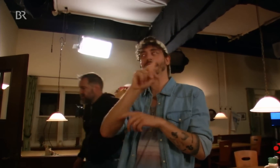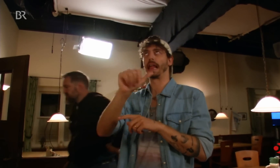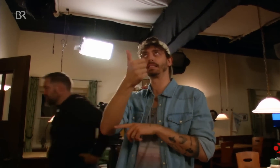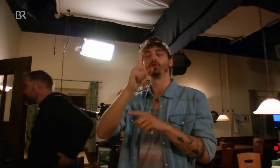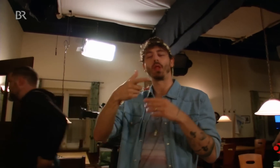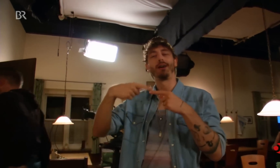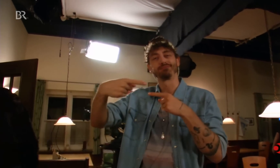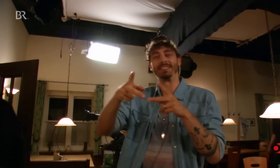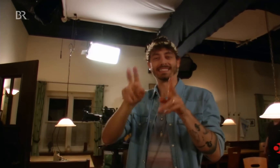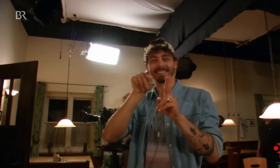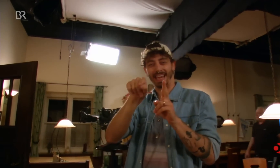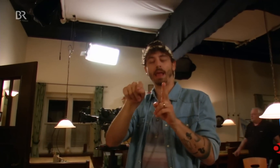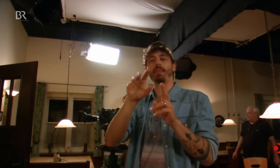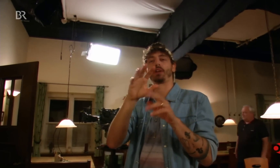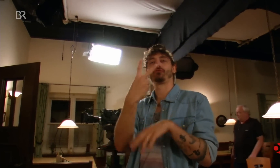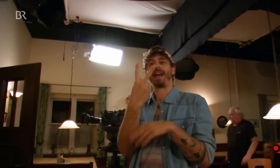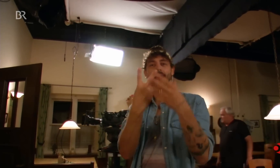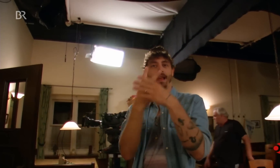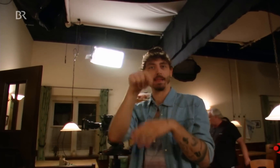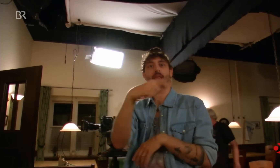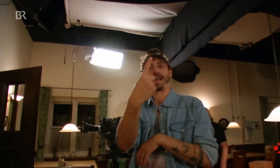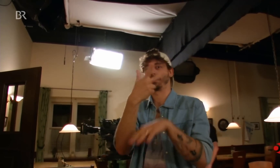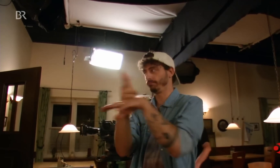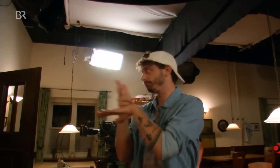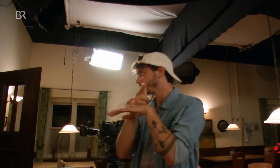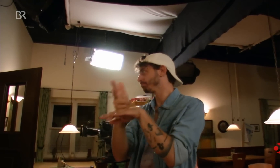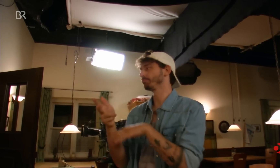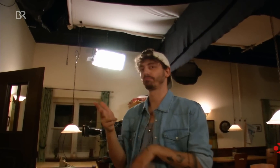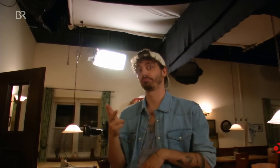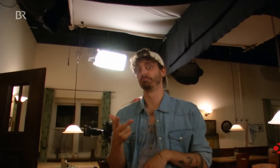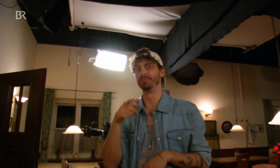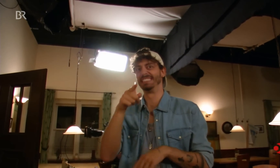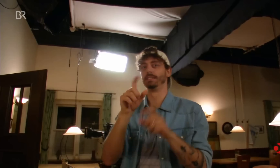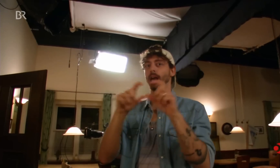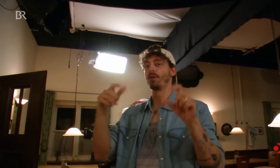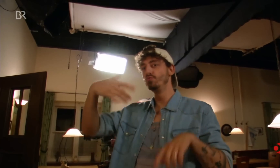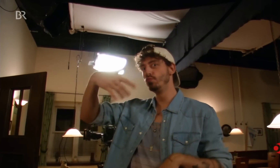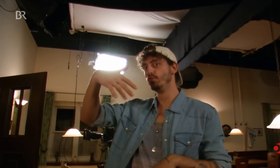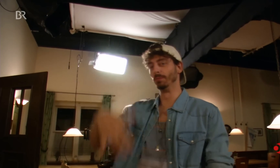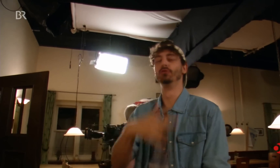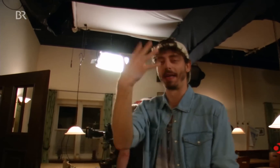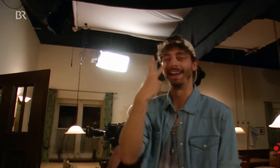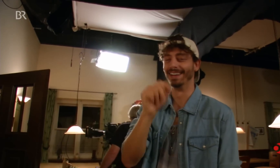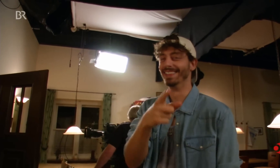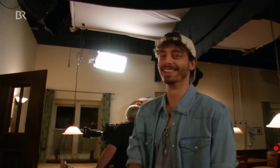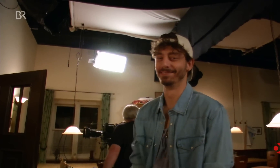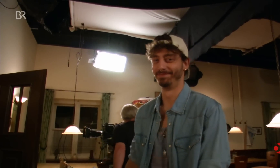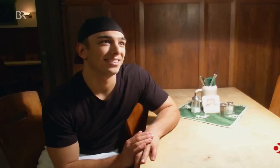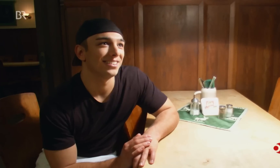Szene gedreht, die an 2 Stellen wichtig und besonders sein wird für die Handlung. Werdet ihr später schon sehen. Und dann